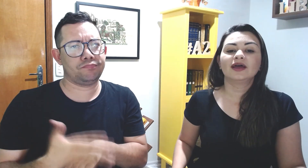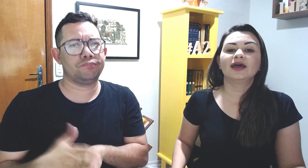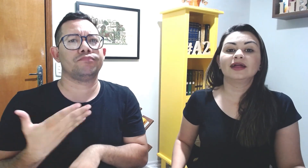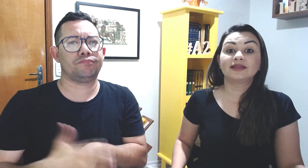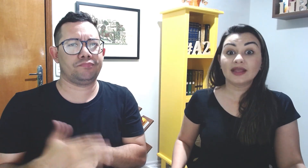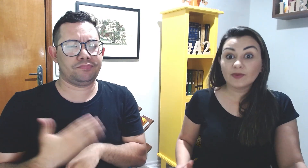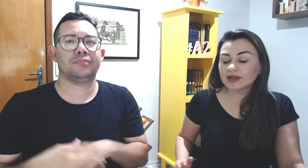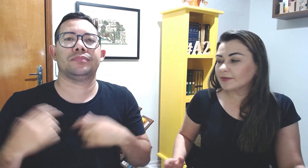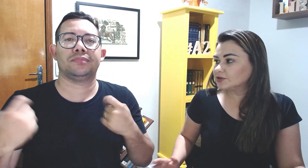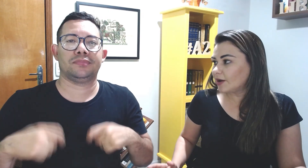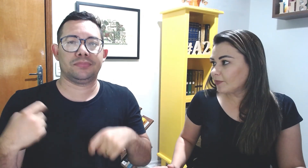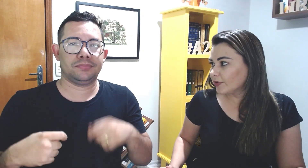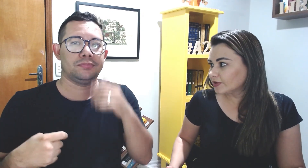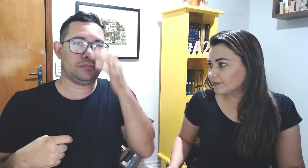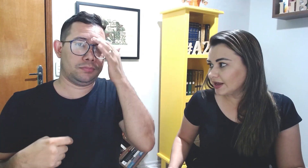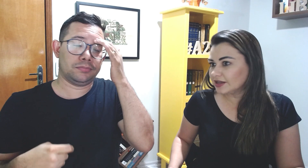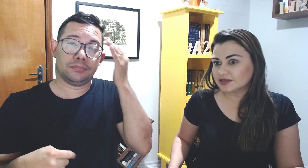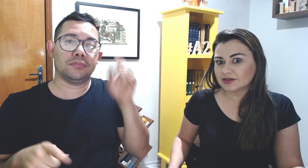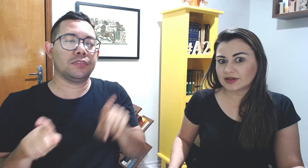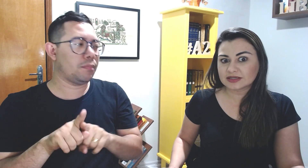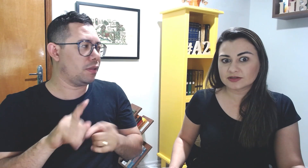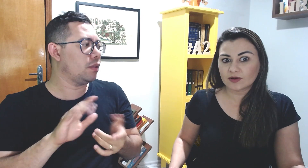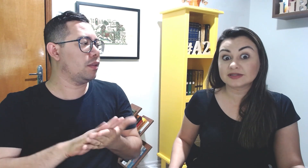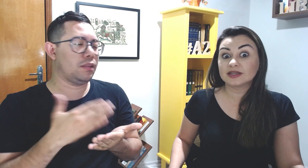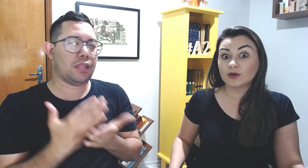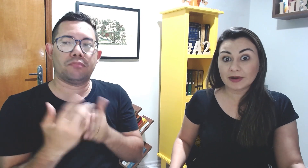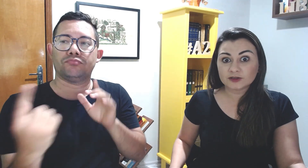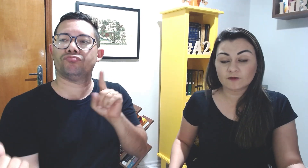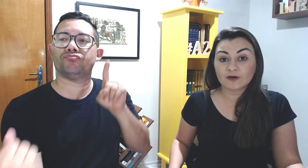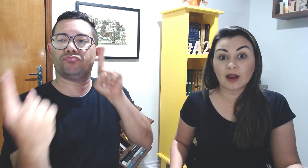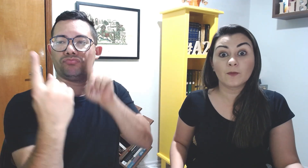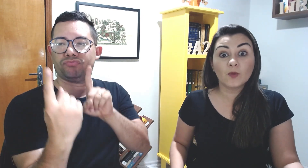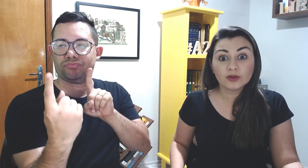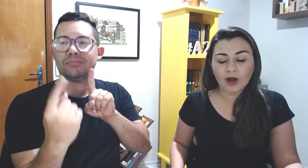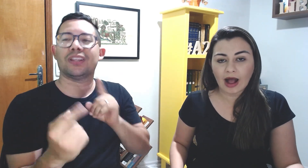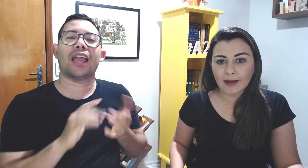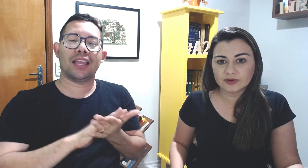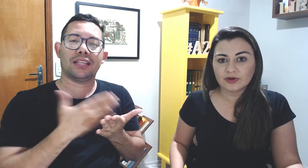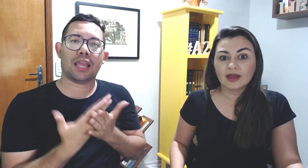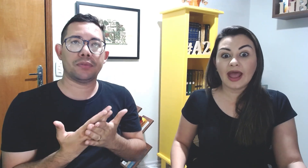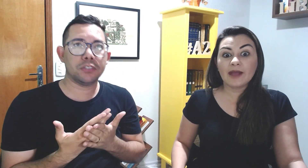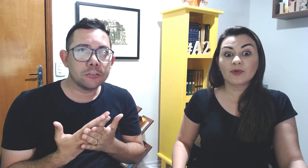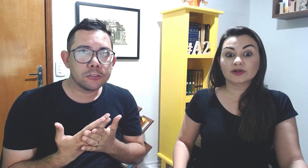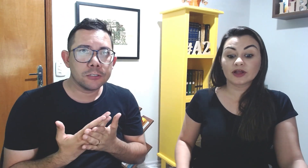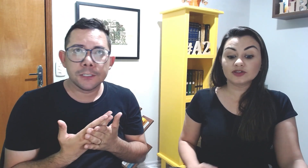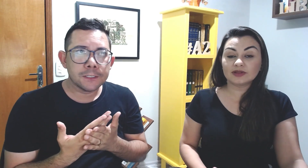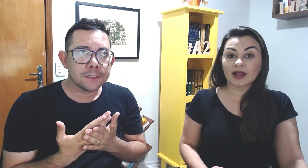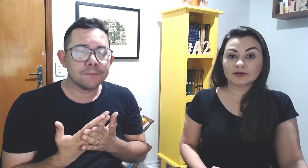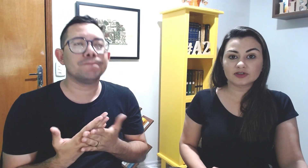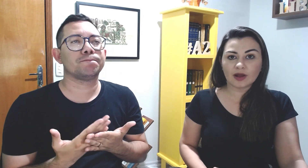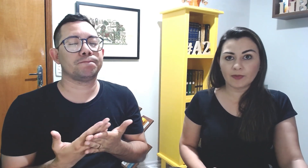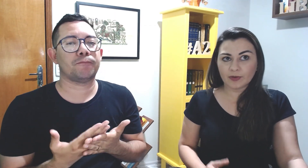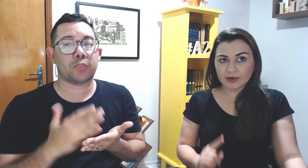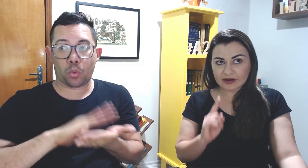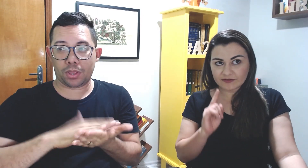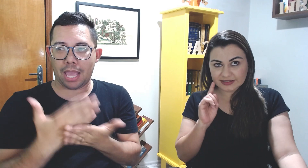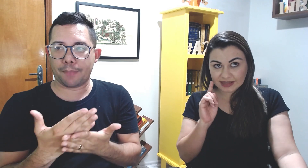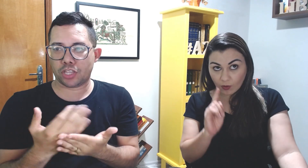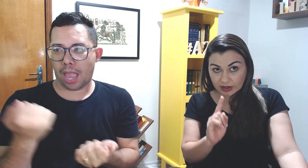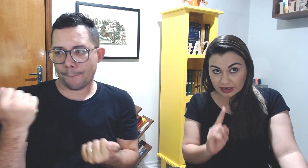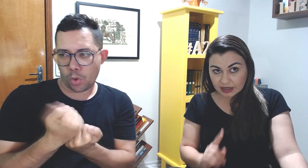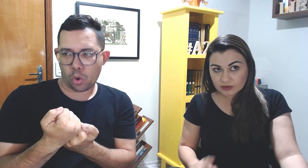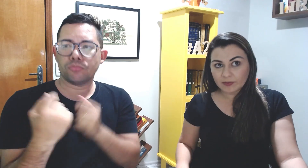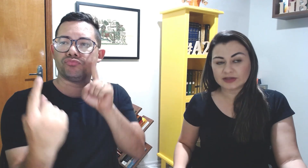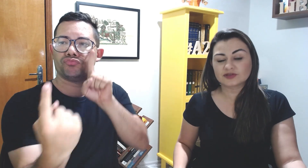frente. Tem um intérprete de apoio também, né, Gisele, nessas horas em que o pastor fala muito rápido. É importante o intérprete de apoio, porque ele vai